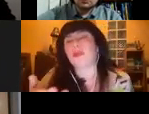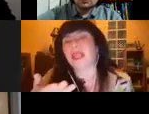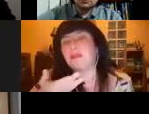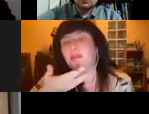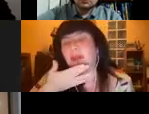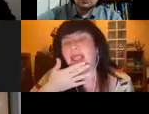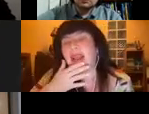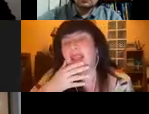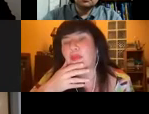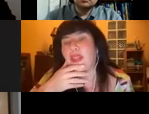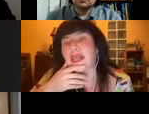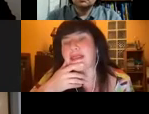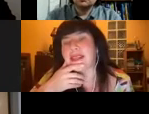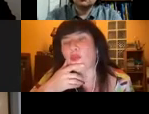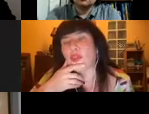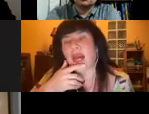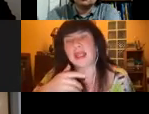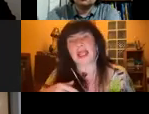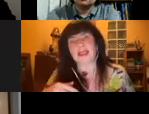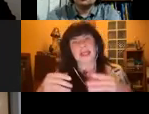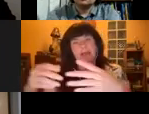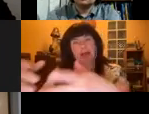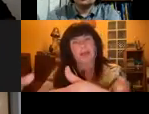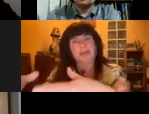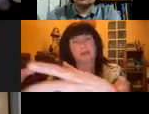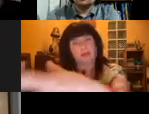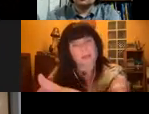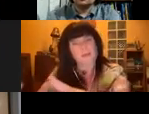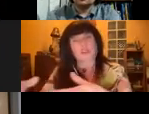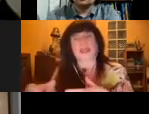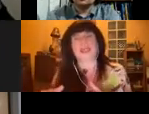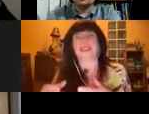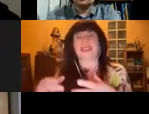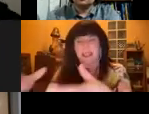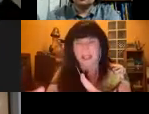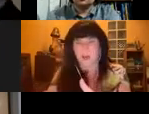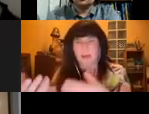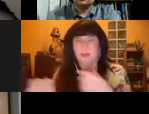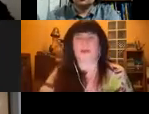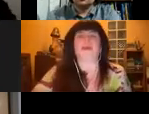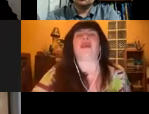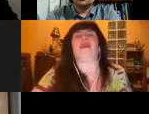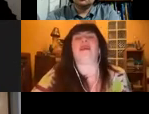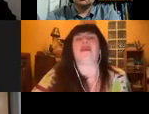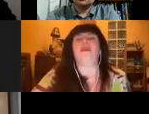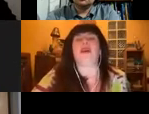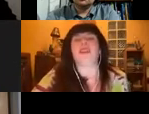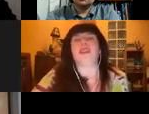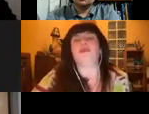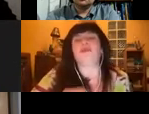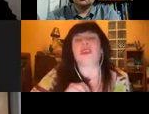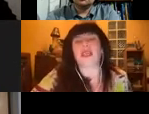versus otra, por ejemplo, material que podría ser como dar, que la seña es mucho más distante del cuerpo. Y